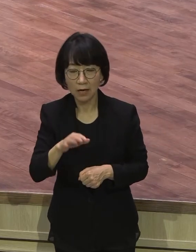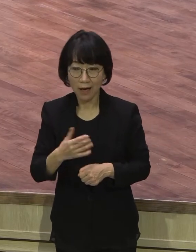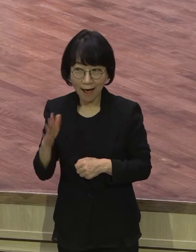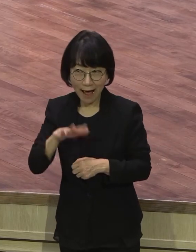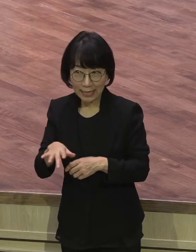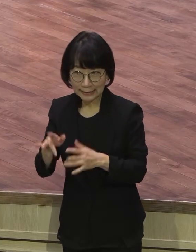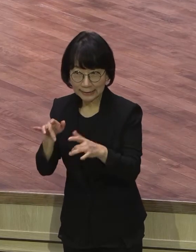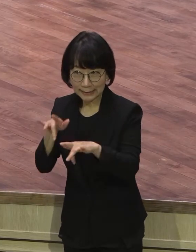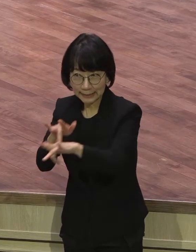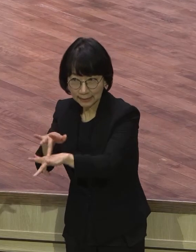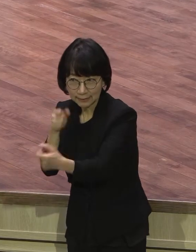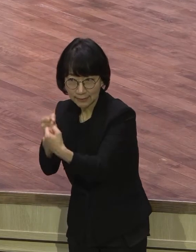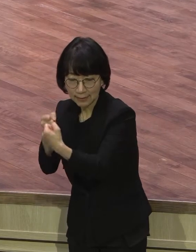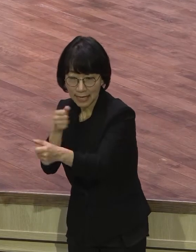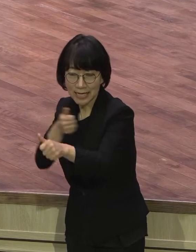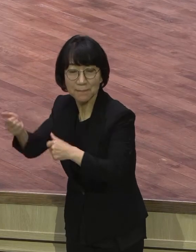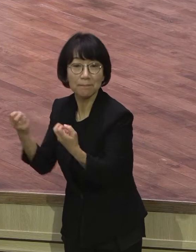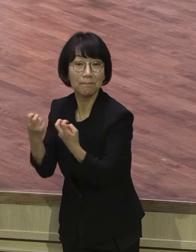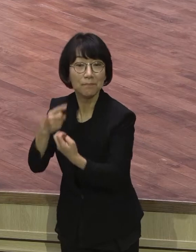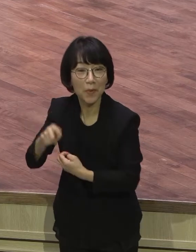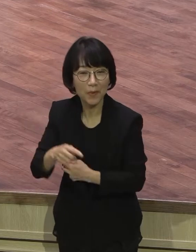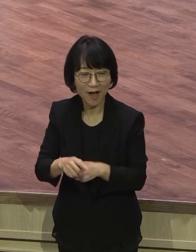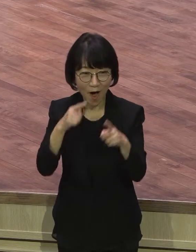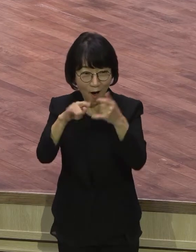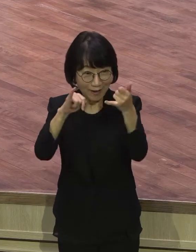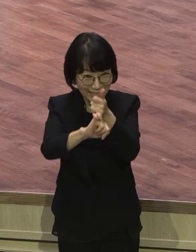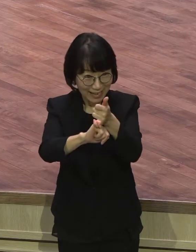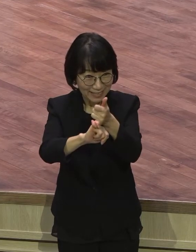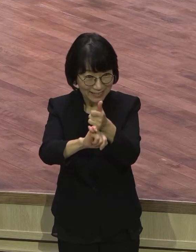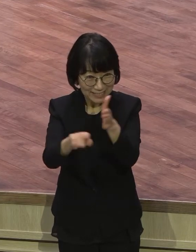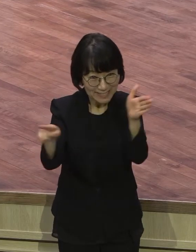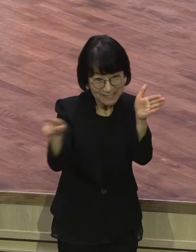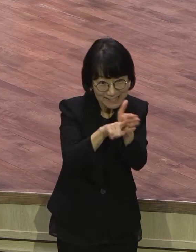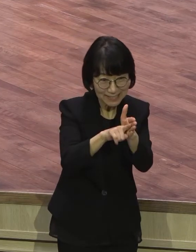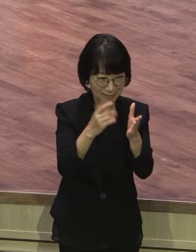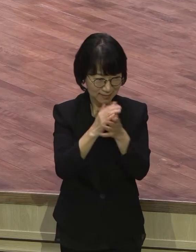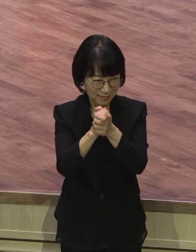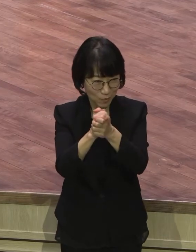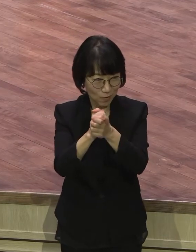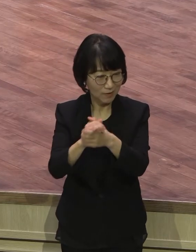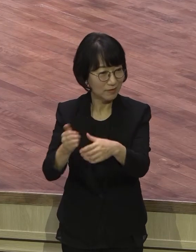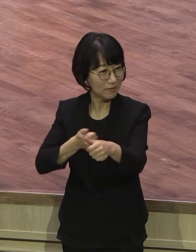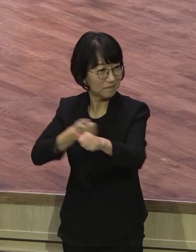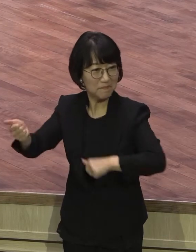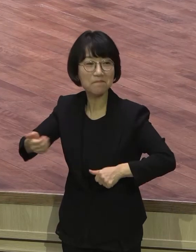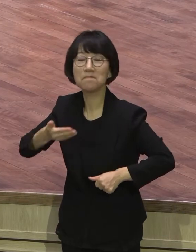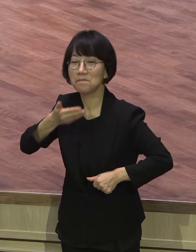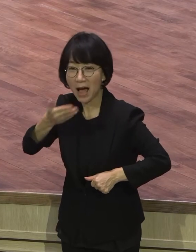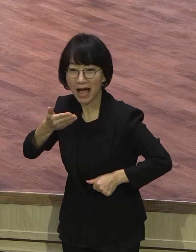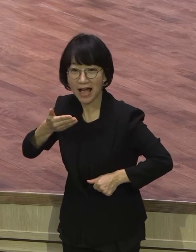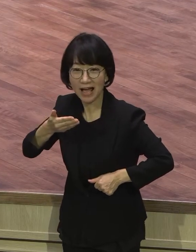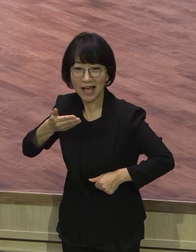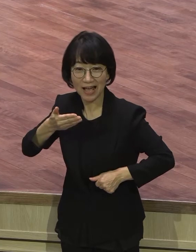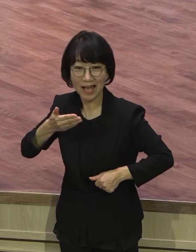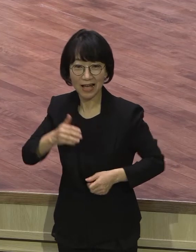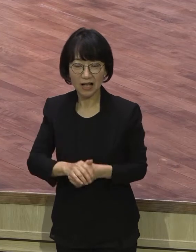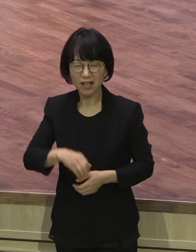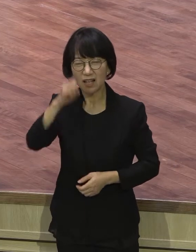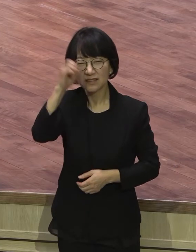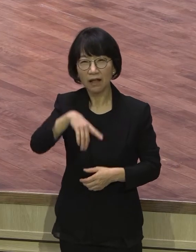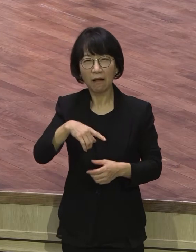이길 수 있느냐? 언약 붙잡은 기도밖에 없어요. 언약 붙잡은 기도, 그냥 기도가 아니에요.